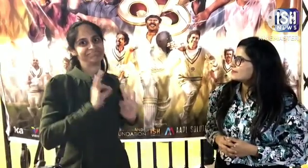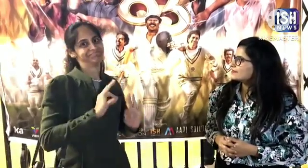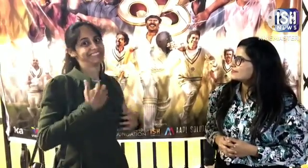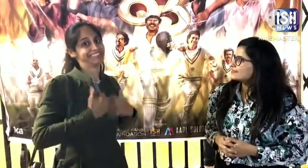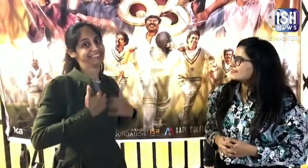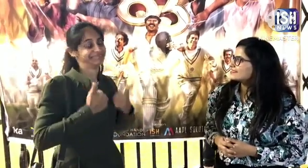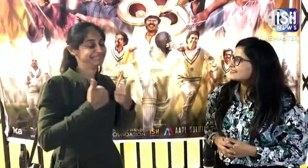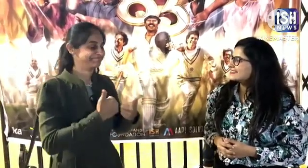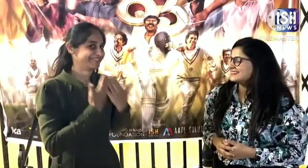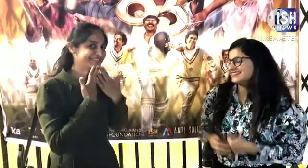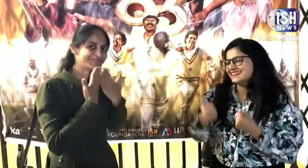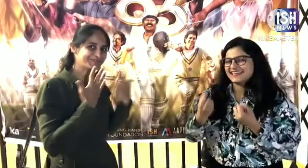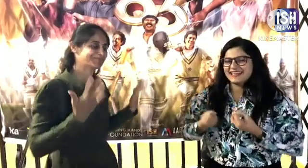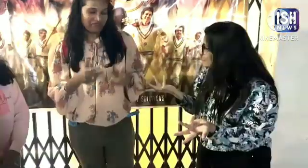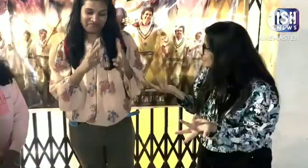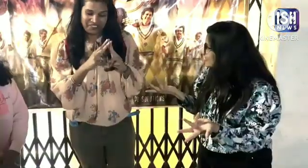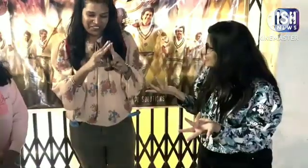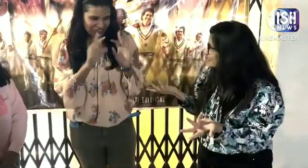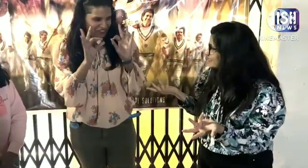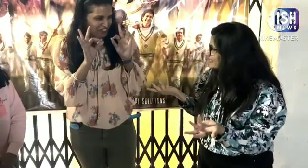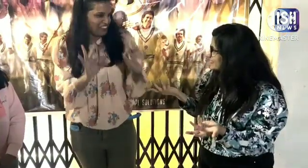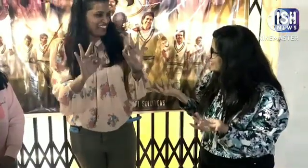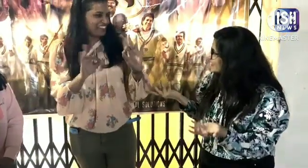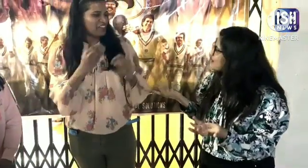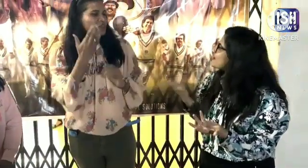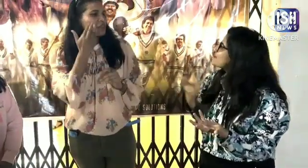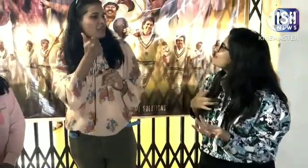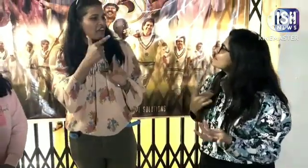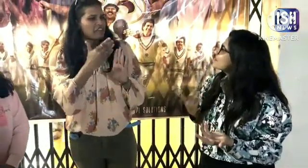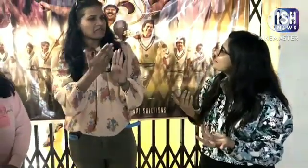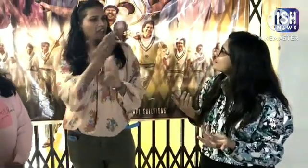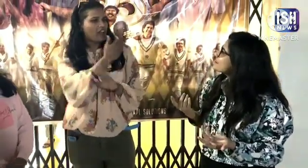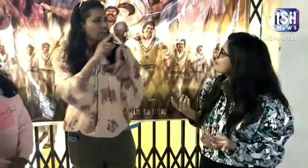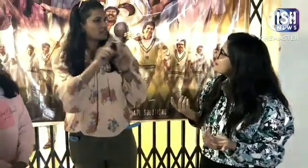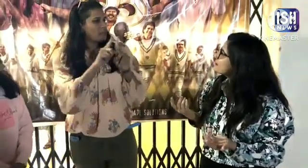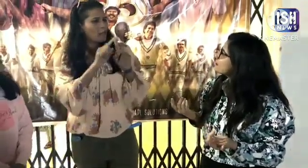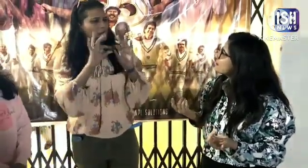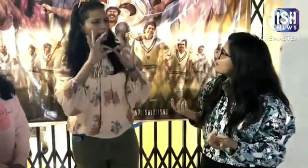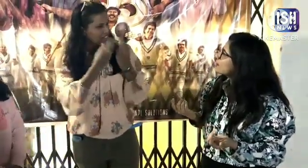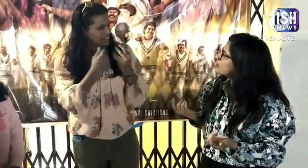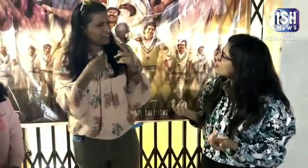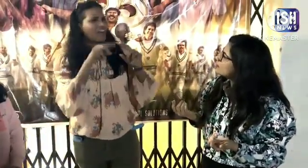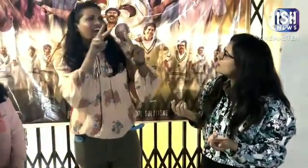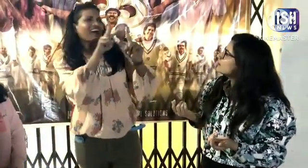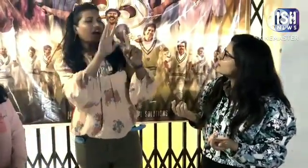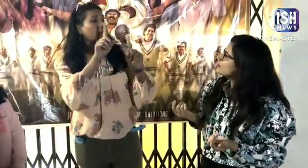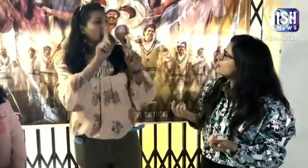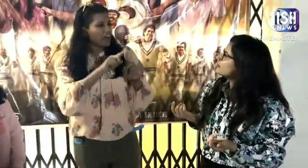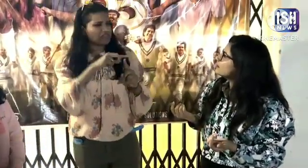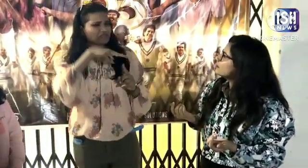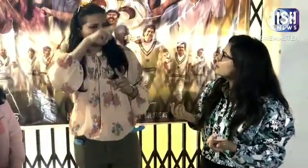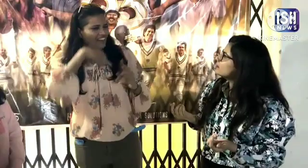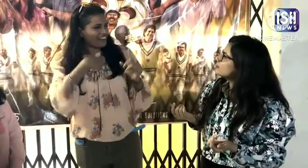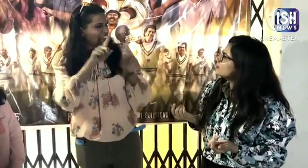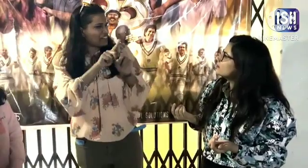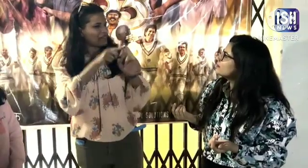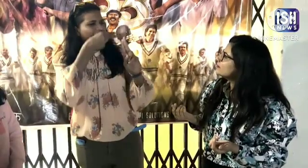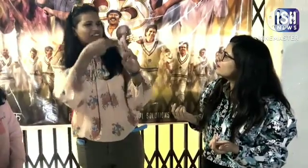और दिलचस्प था। धन्यवाद। वाह, बहुत बढ़िया था। क्योंकि पहले जब भी मैंने अपने परिवार के साथ फिल्म देखी तो